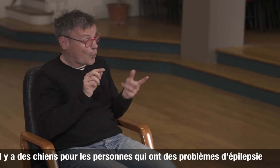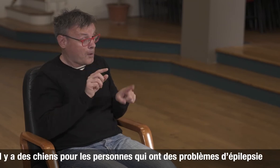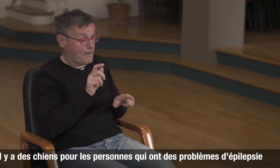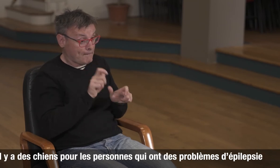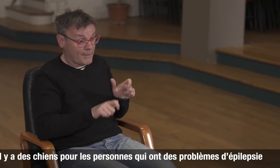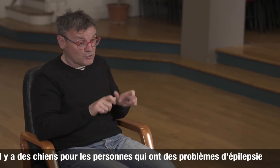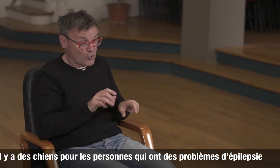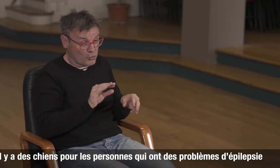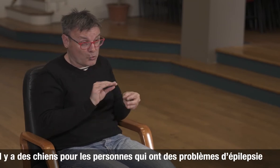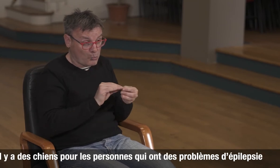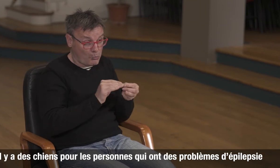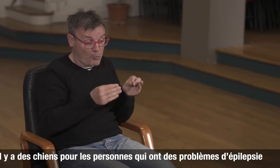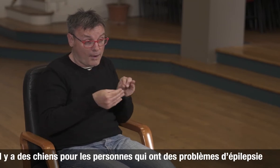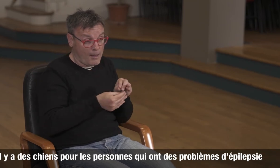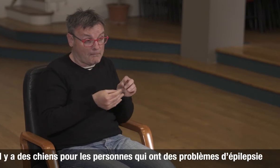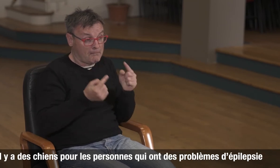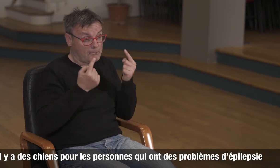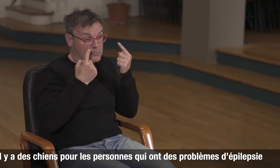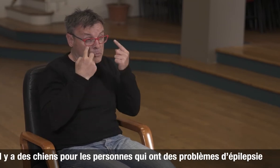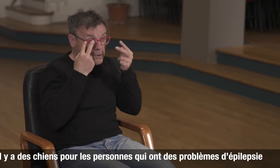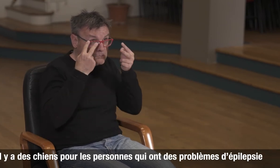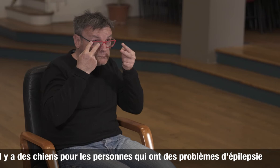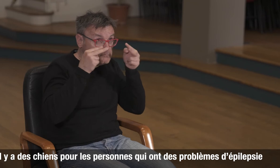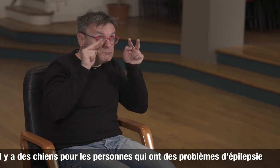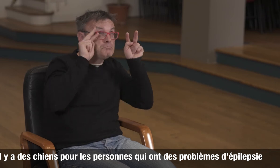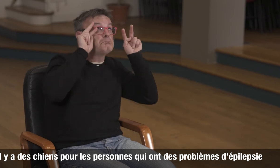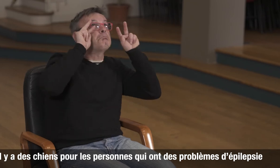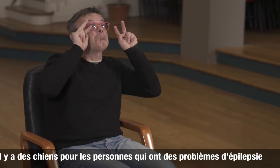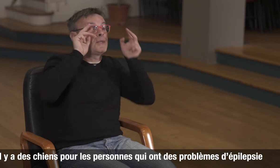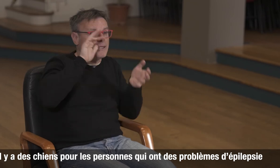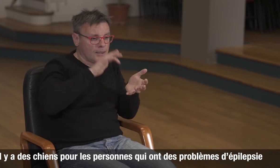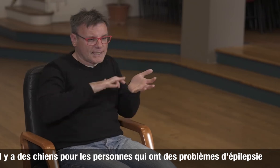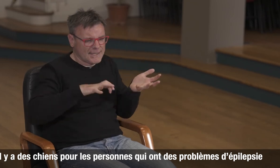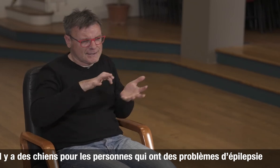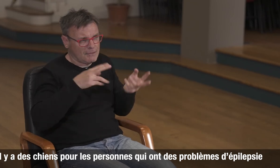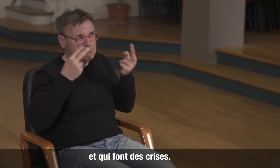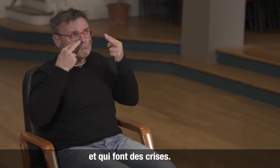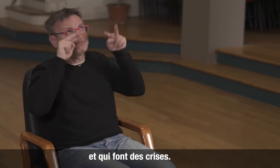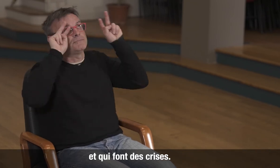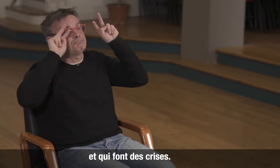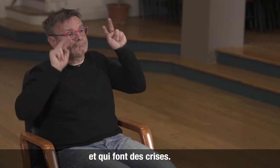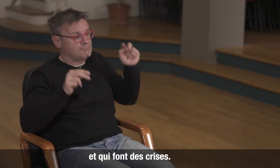Il y a des chiens pour des personnes qui ont des problèmes d'épilepsie, qui font des crises.